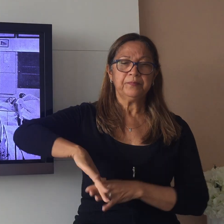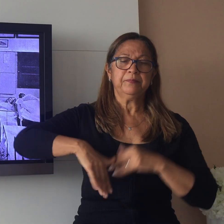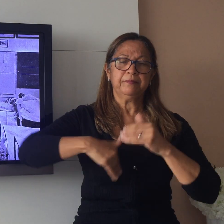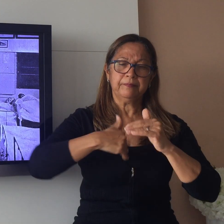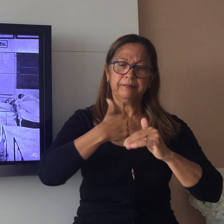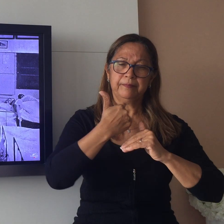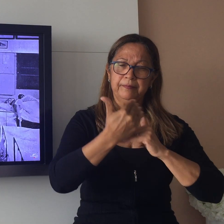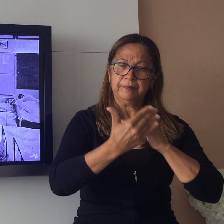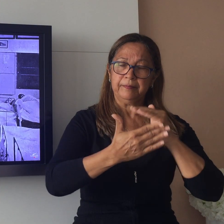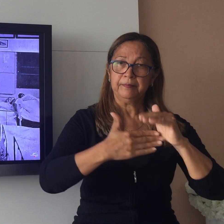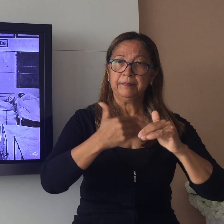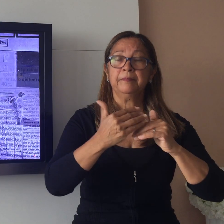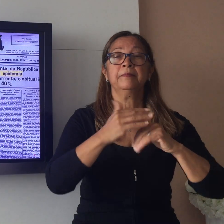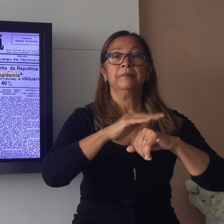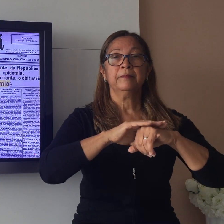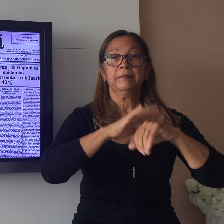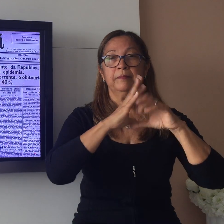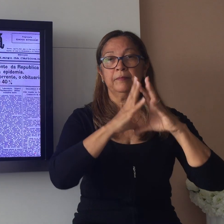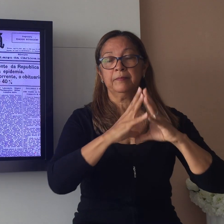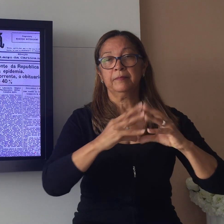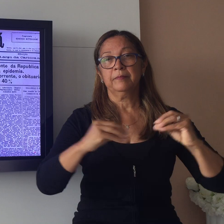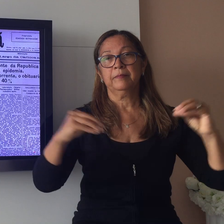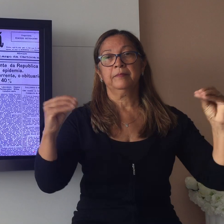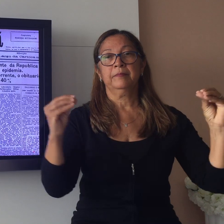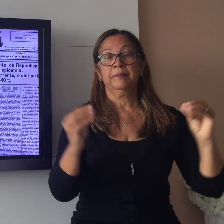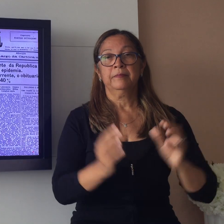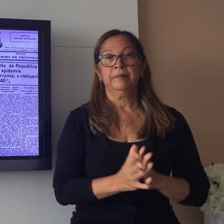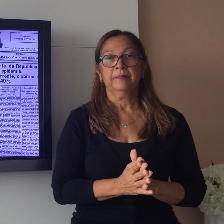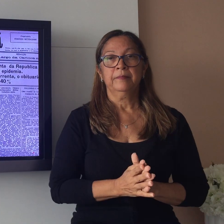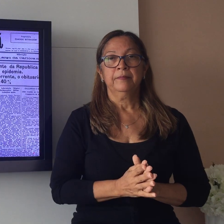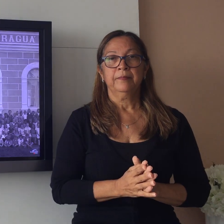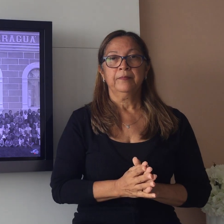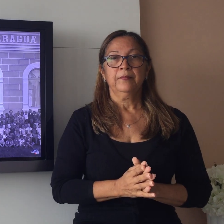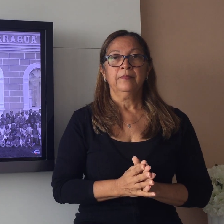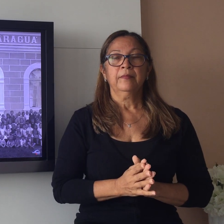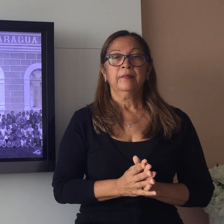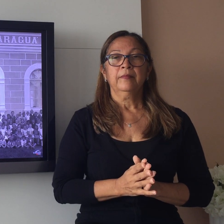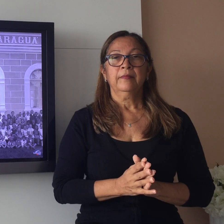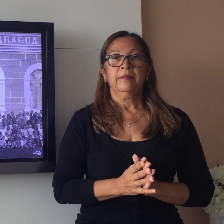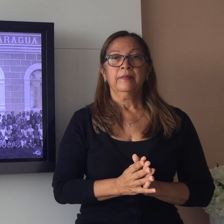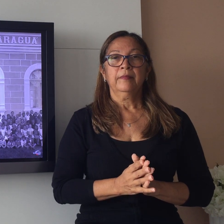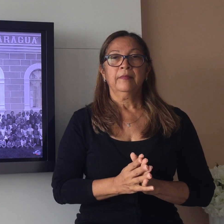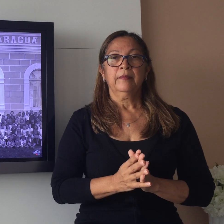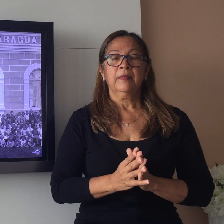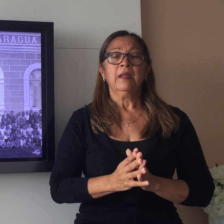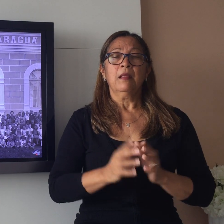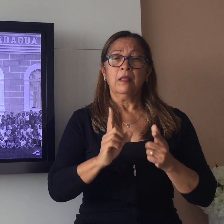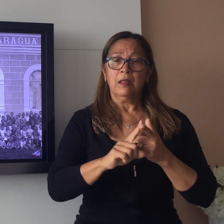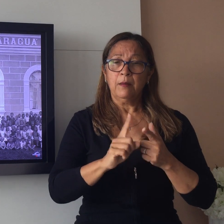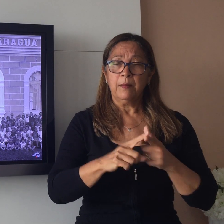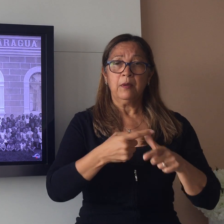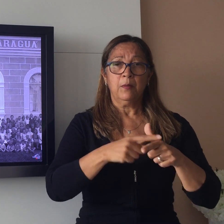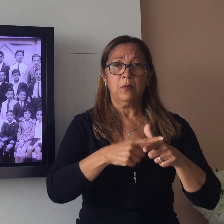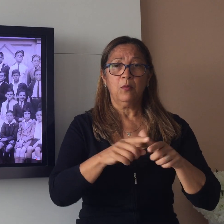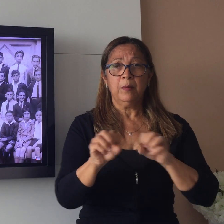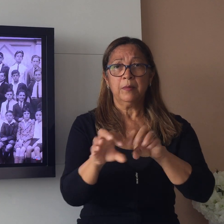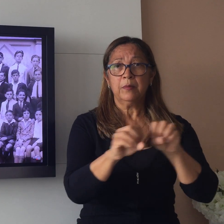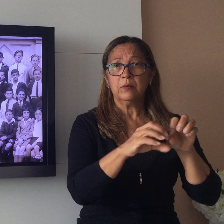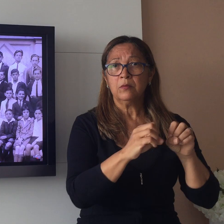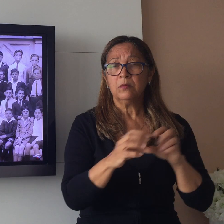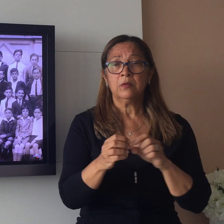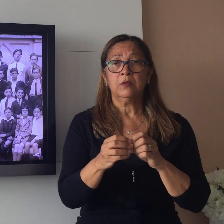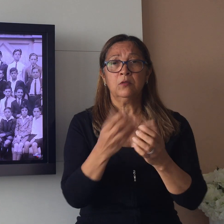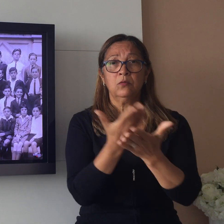as medidas começam a dar certo e tudo passa, inclusive a crise na educação, já que